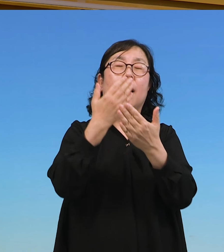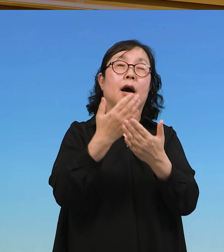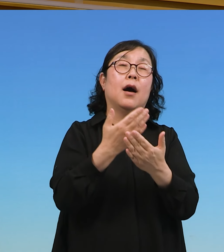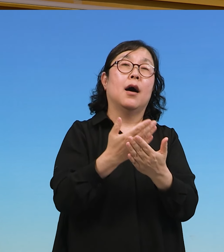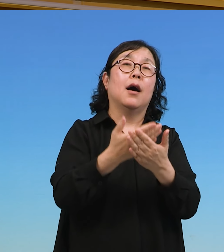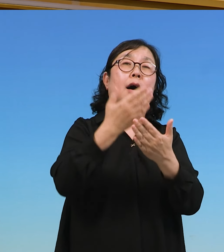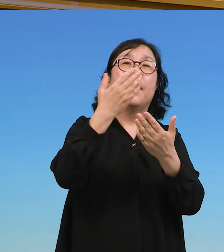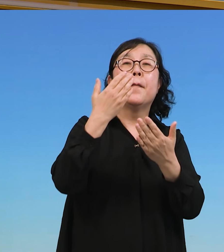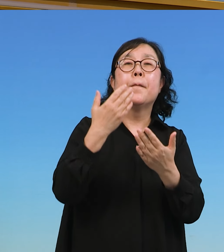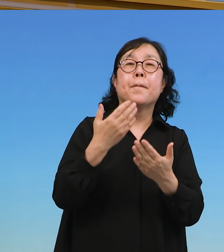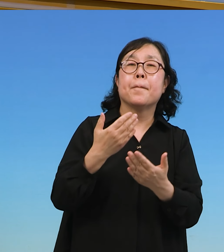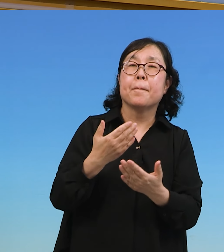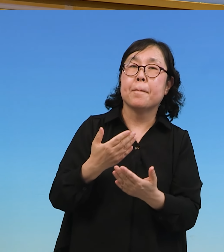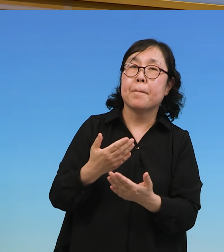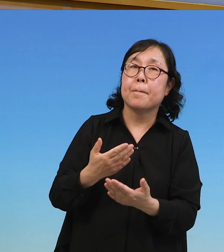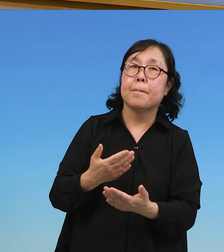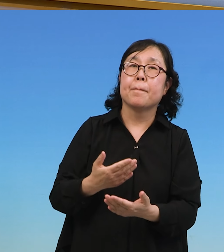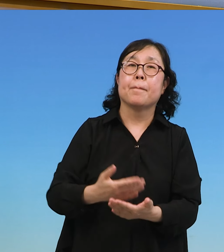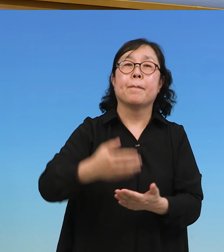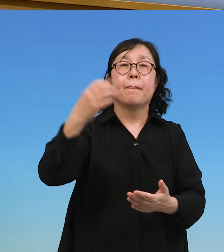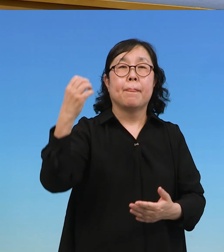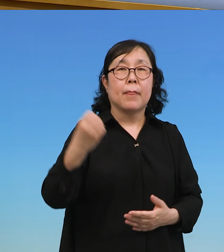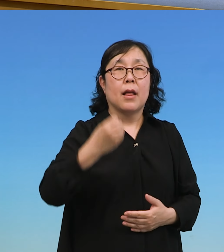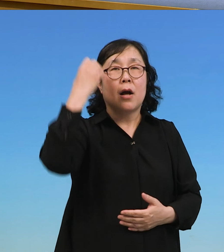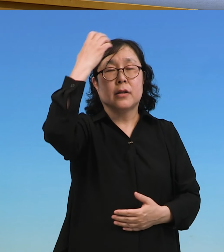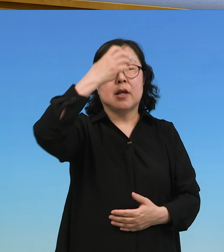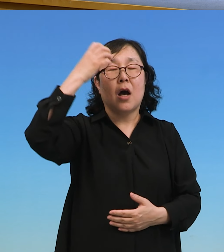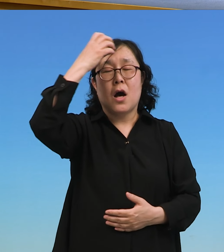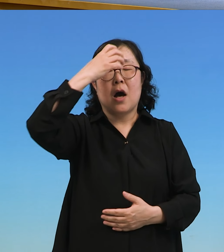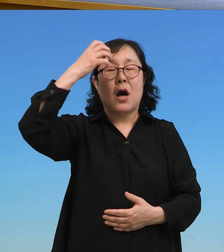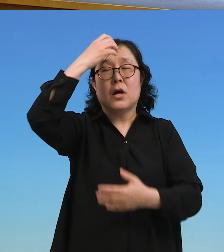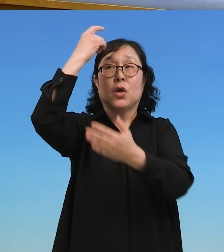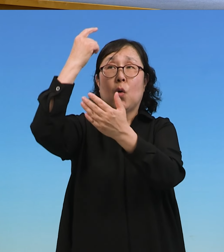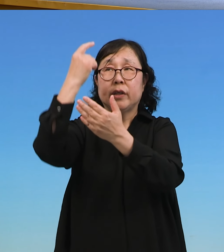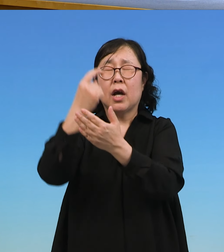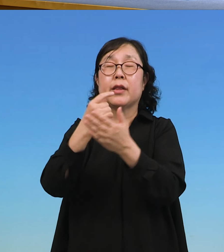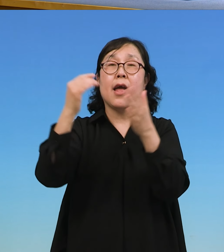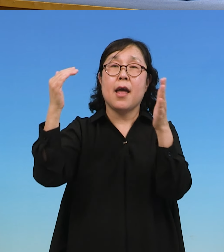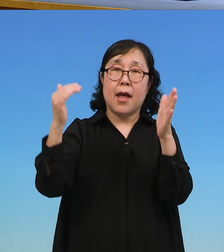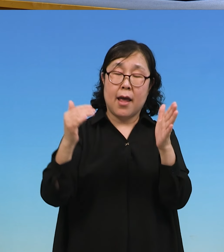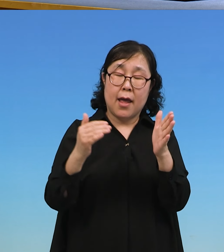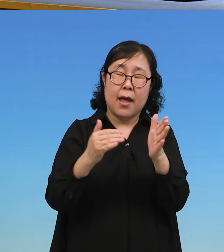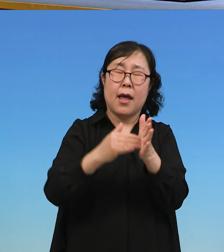성령이 오셨네. 성령이 오셨네.